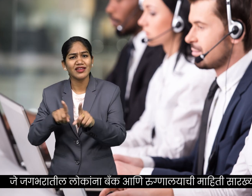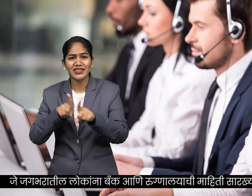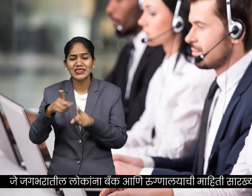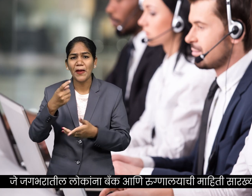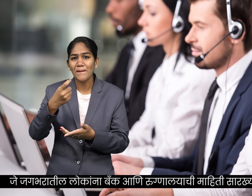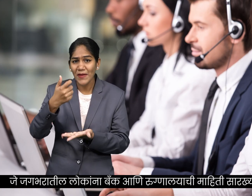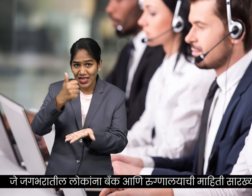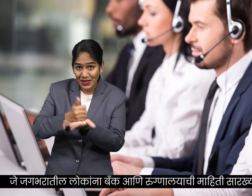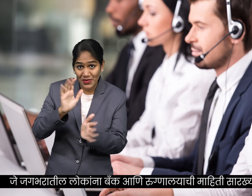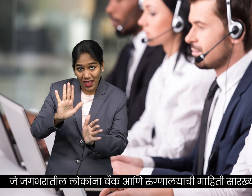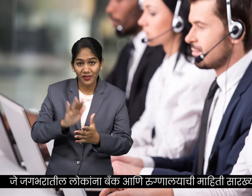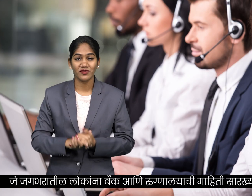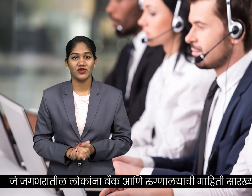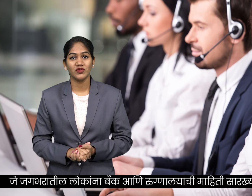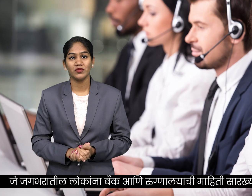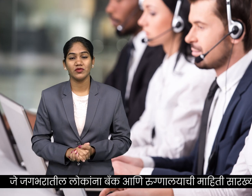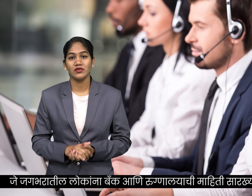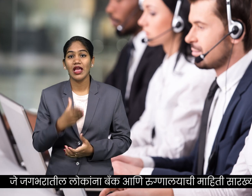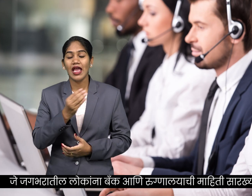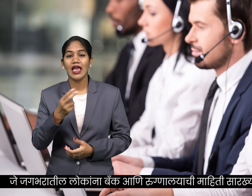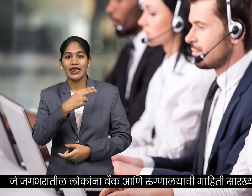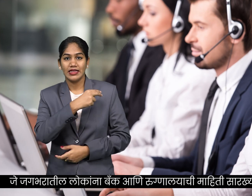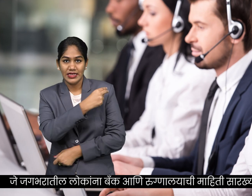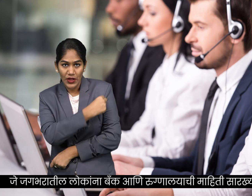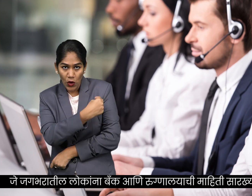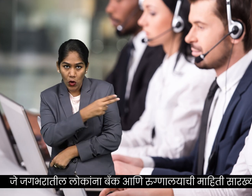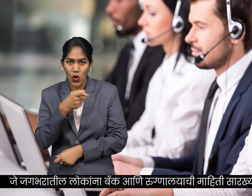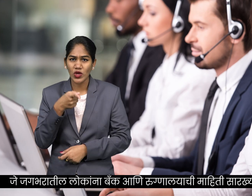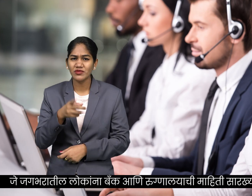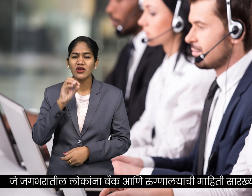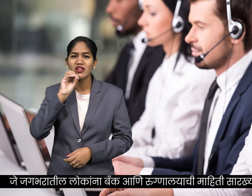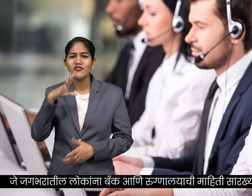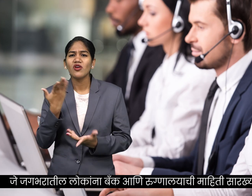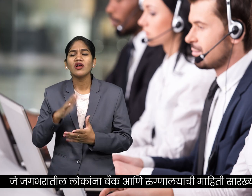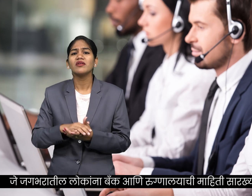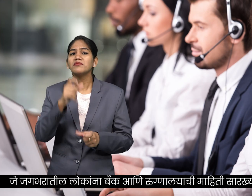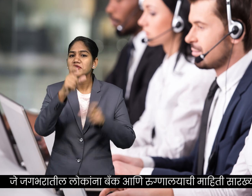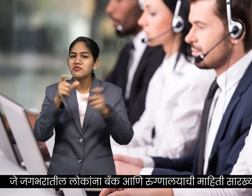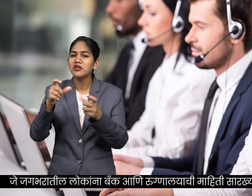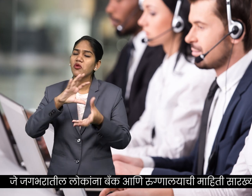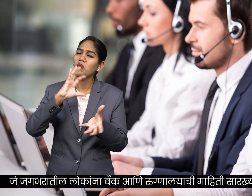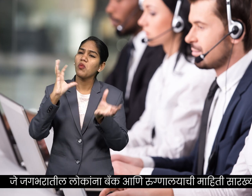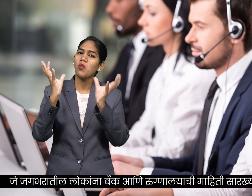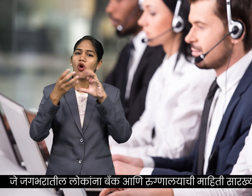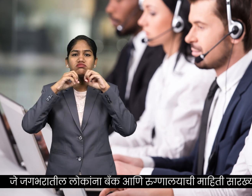जगभरातील लोकांना बँक आणि रुग्णालयाची माहिती सारख्या सेवा प्रदान करतात.